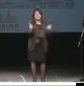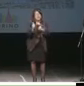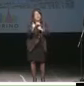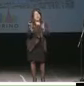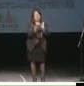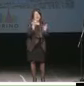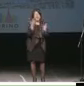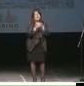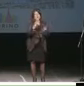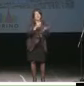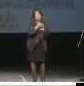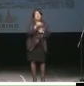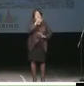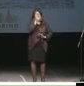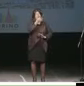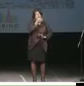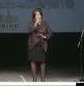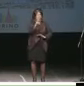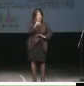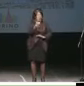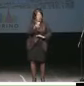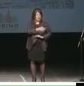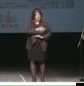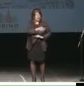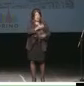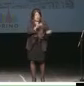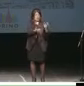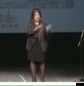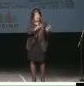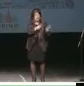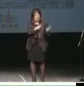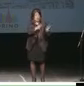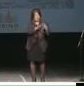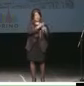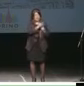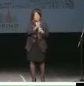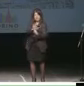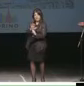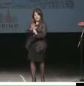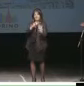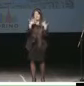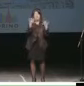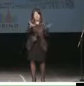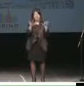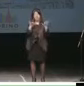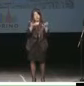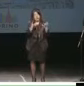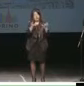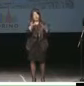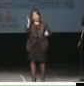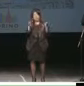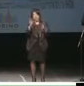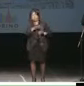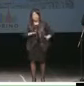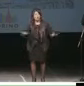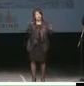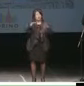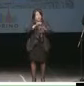territorio valorizzerà in pieno l'organizzazione urbana di una città e di una regione credo straordinari